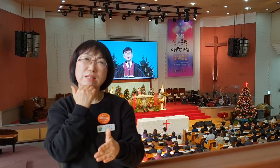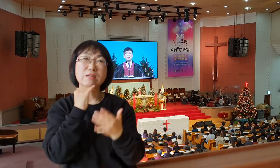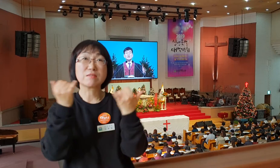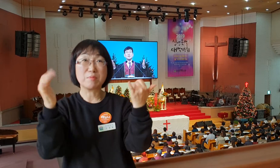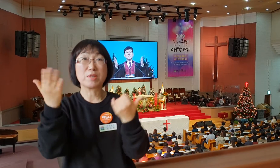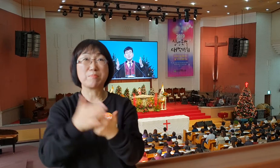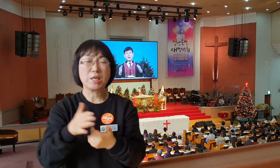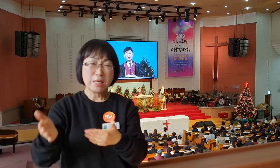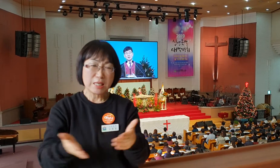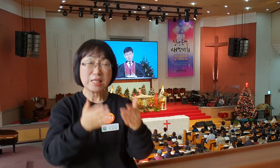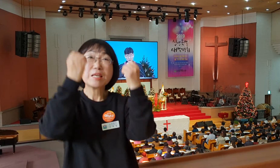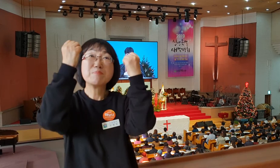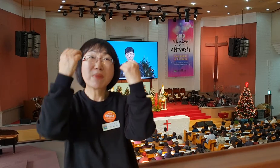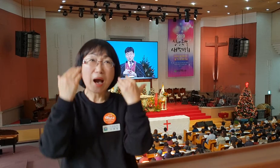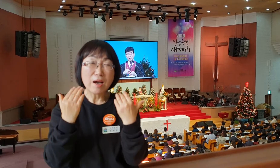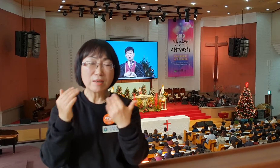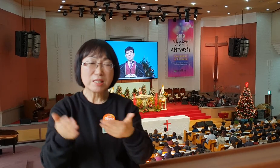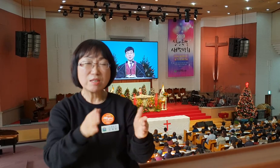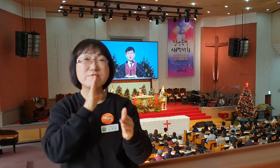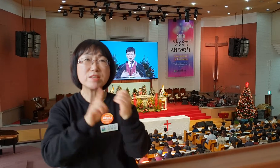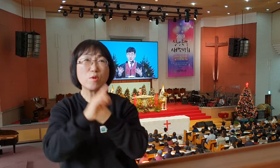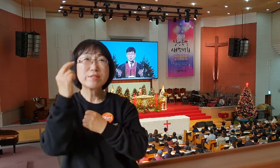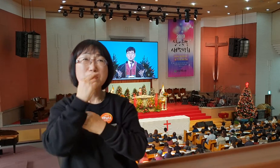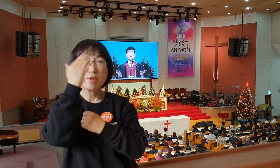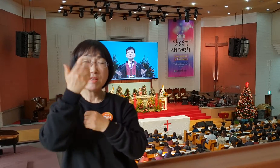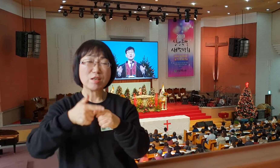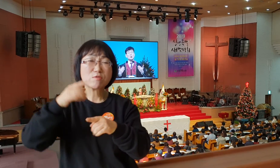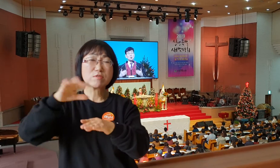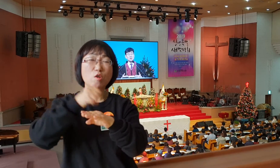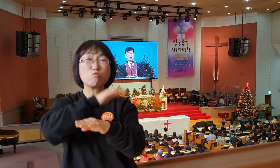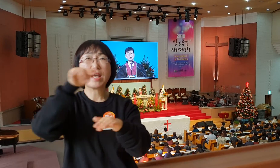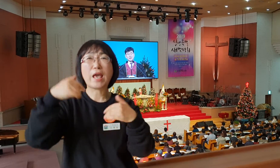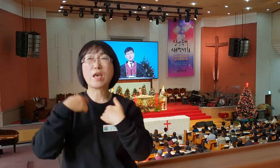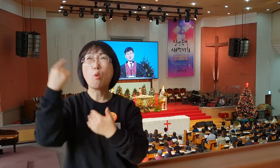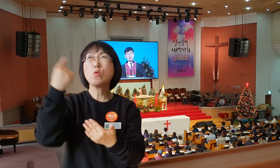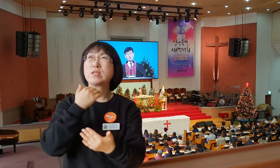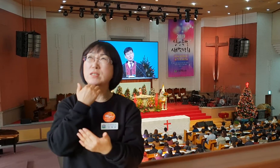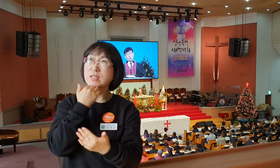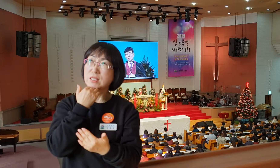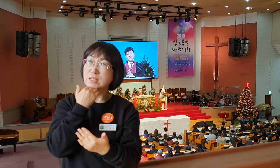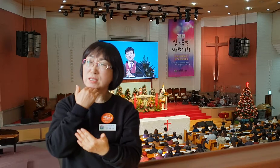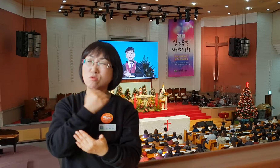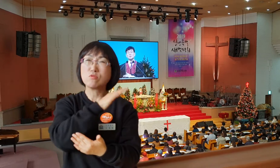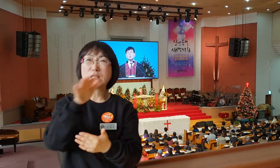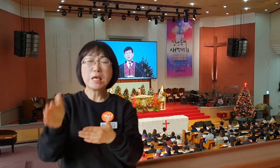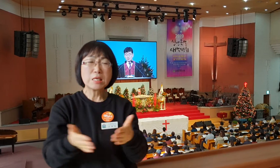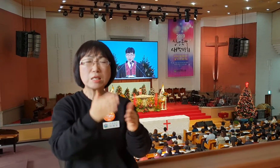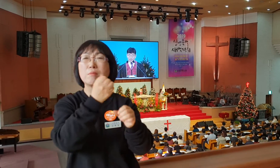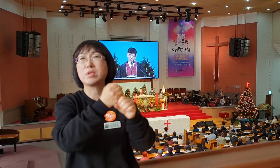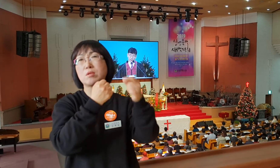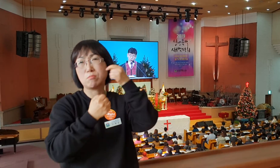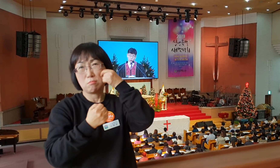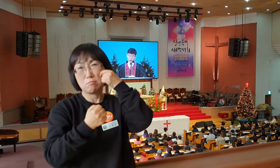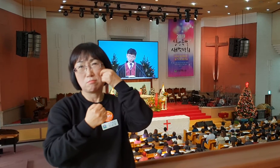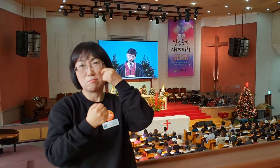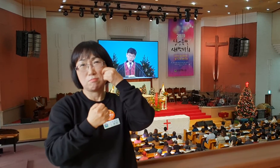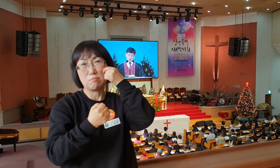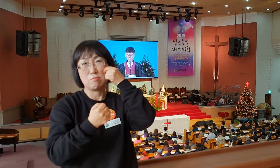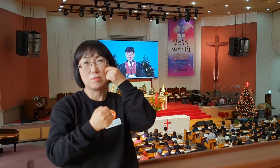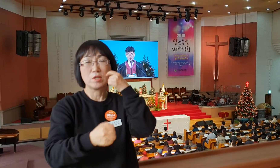사람들이에요 길이 이만을 길이오 진리오 생명이 되신 예수님께서 우리에게 오시기를 기다리는 거지 우리는 길을 못 만드는 거예요